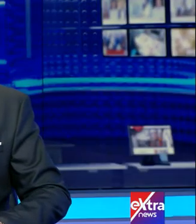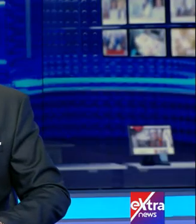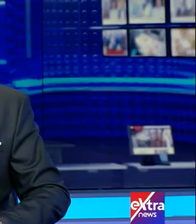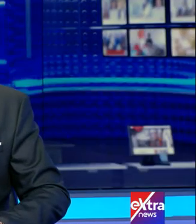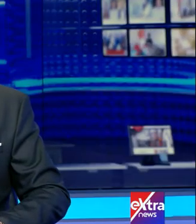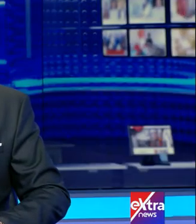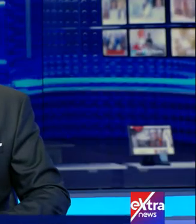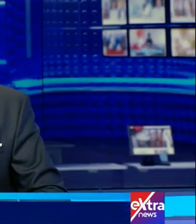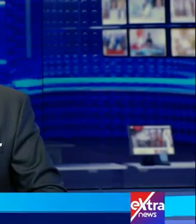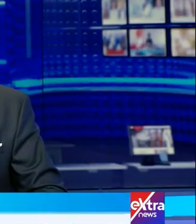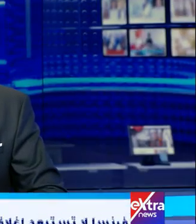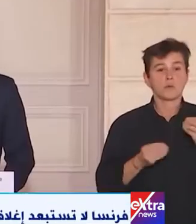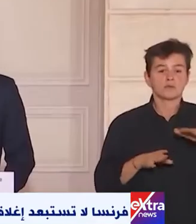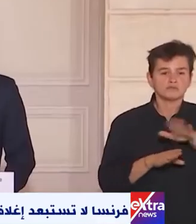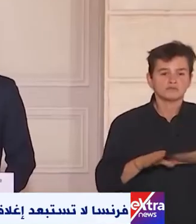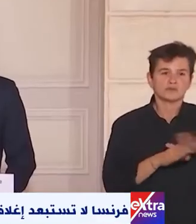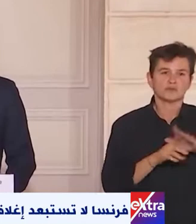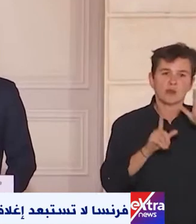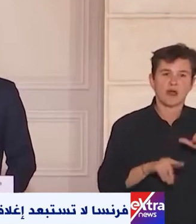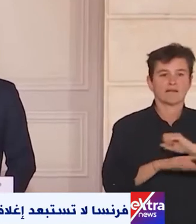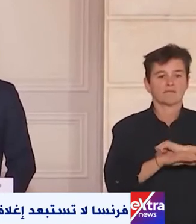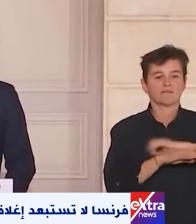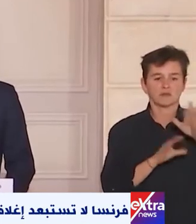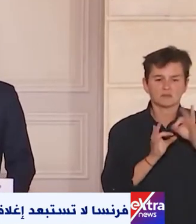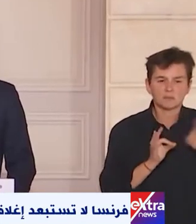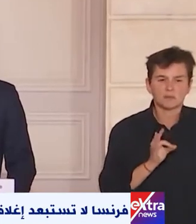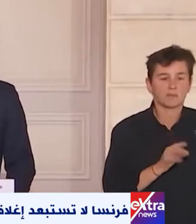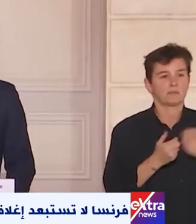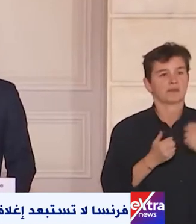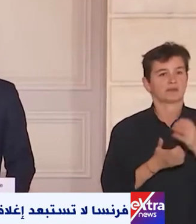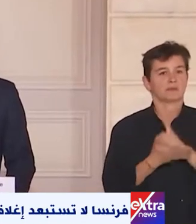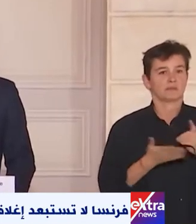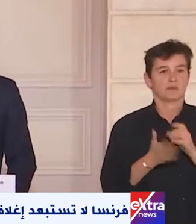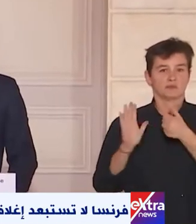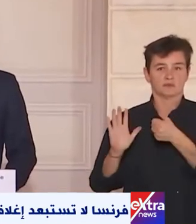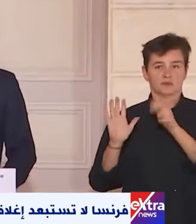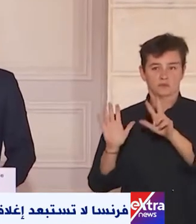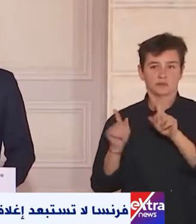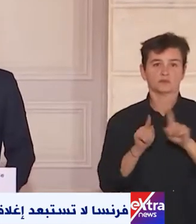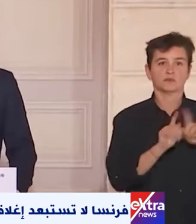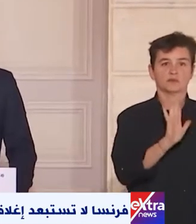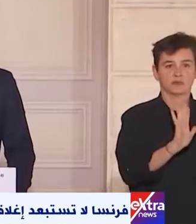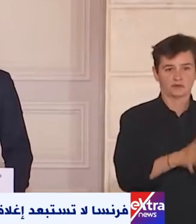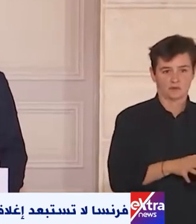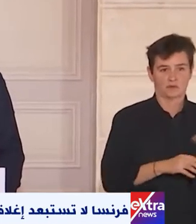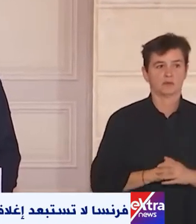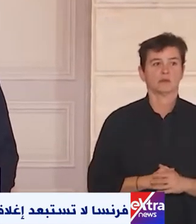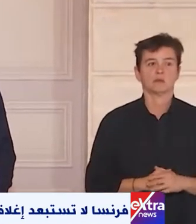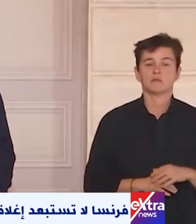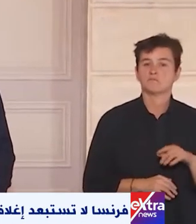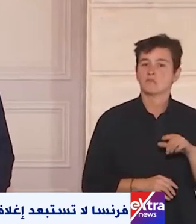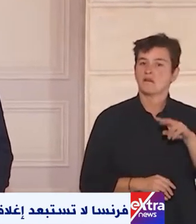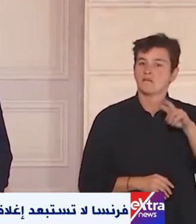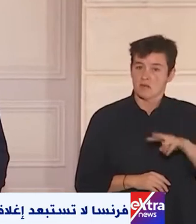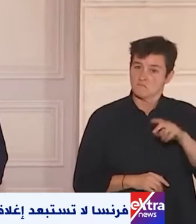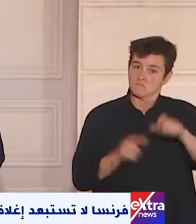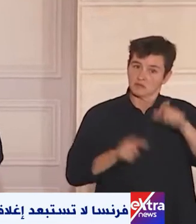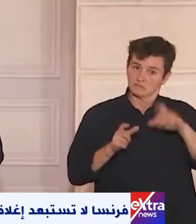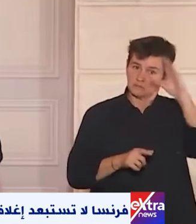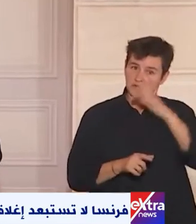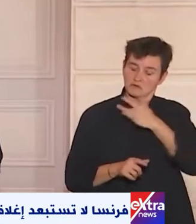حذر وزير الصحة الفرنسي أوليفييه فيرون من أن الحكومة لن تتوانى عن فرض إغلاق عام ثالث على مستوى البلاد إذا